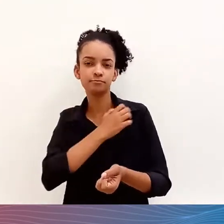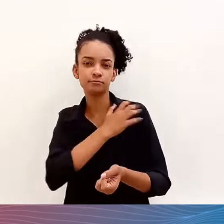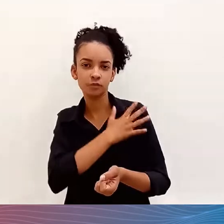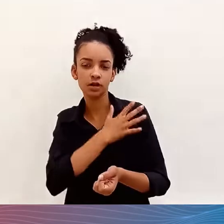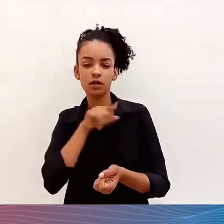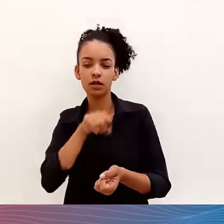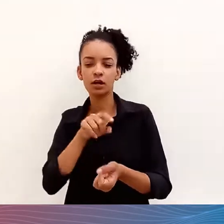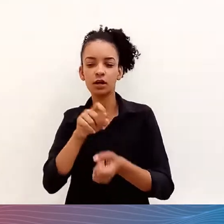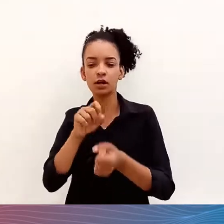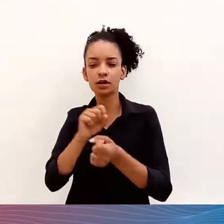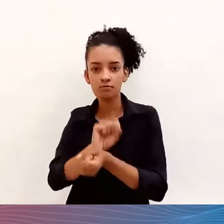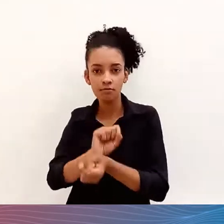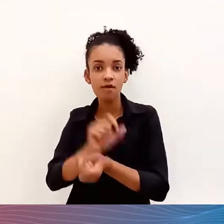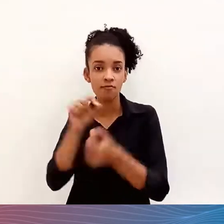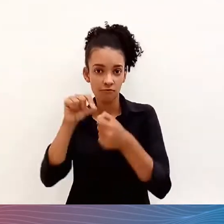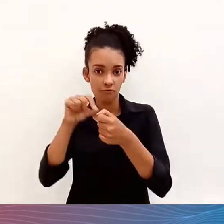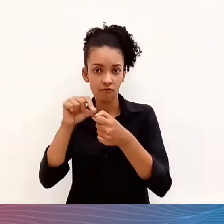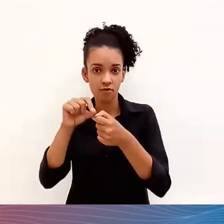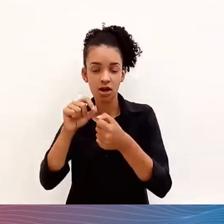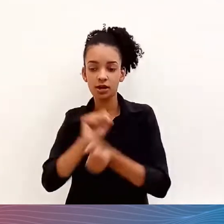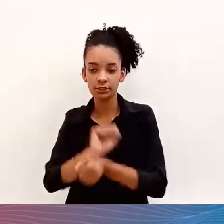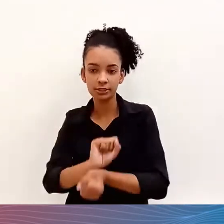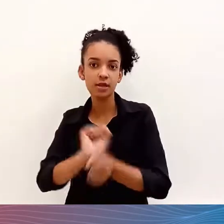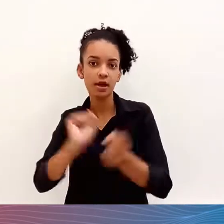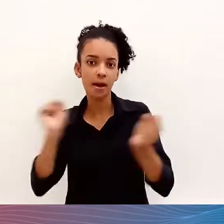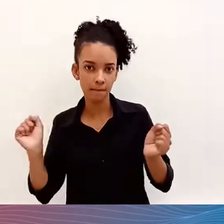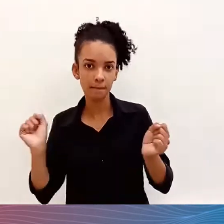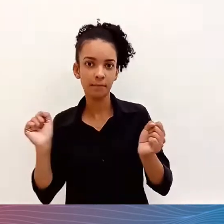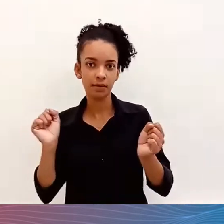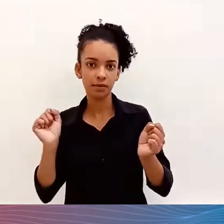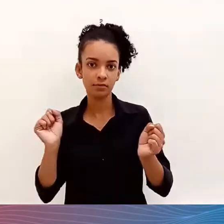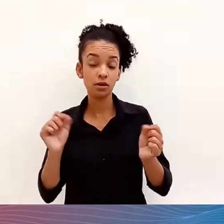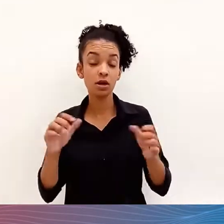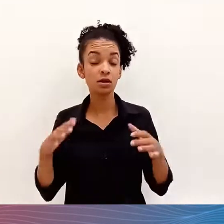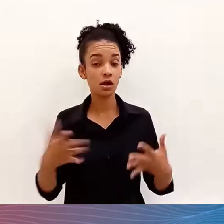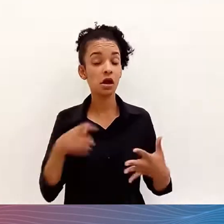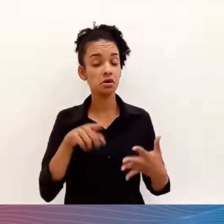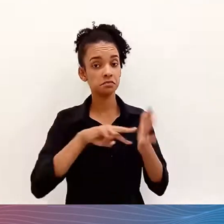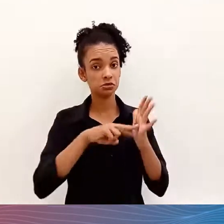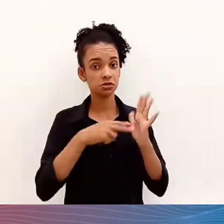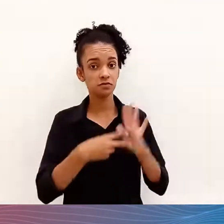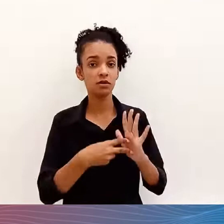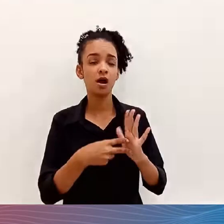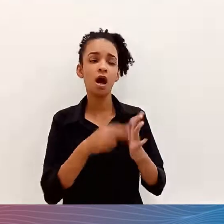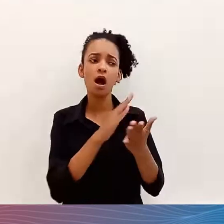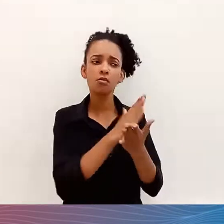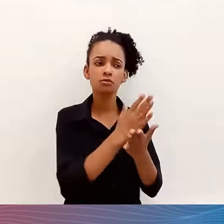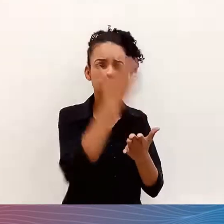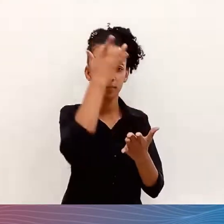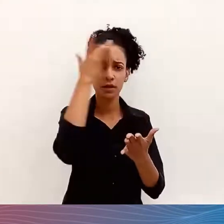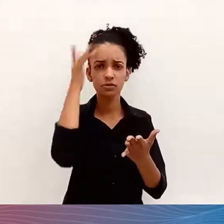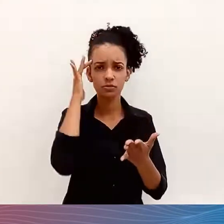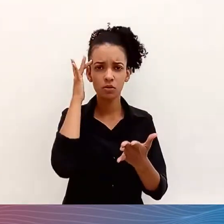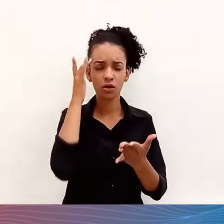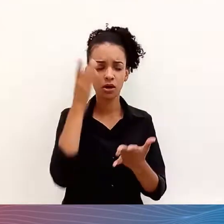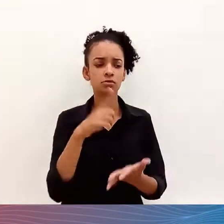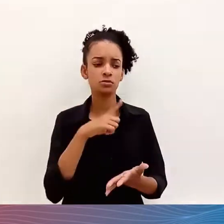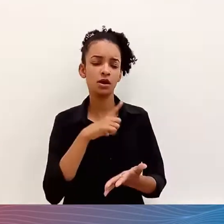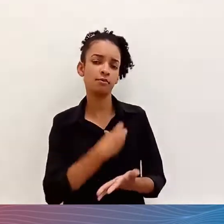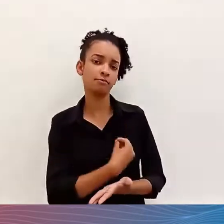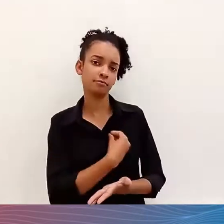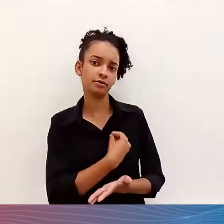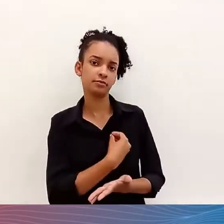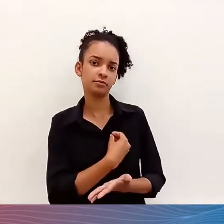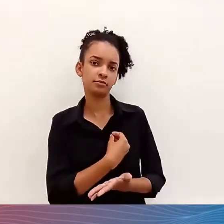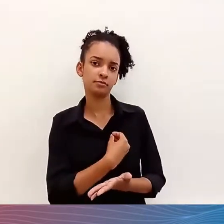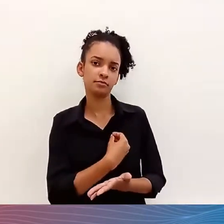Alguns são de vida para vida. Você vai dizer: peraí, como é que se separa aí? Como é que